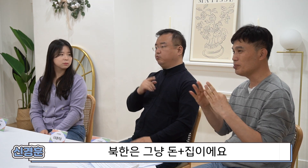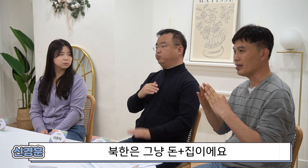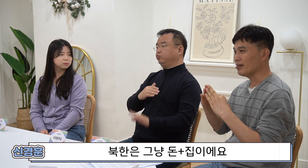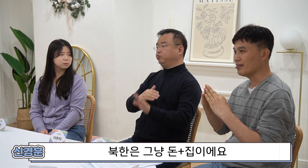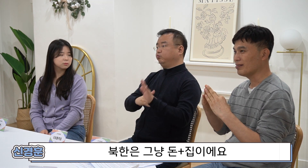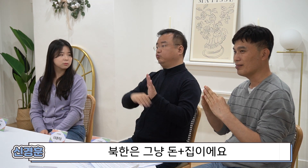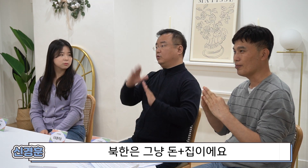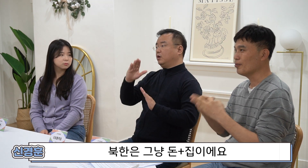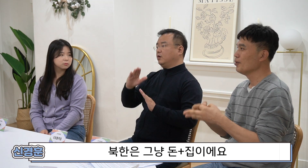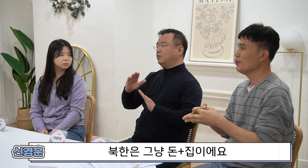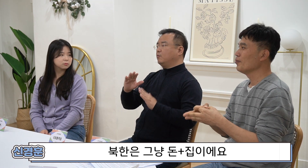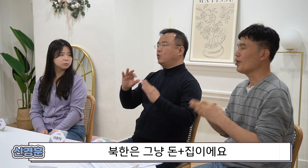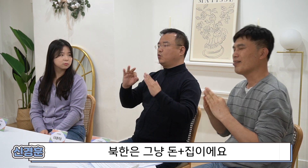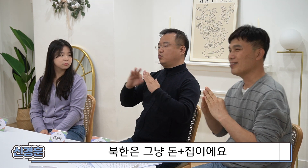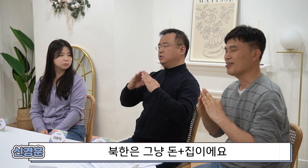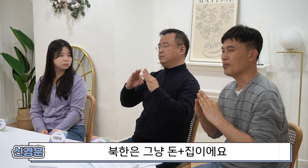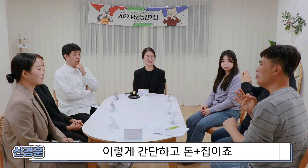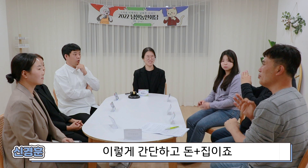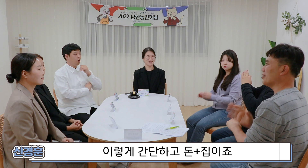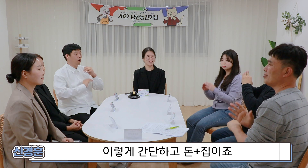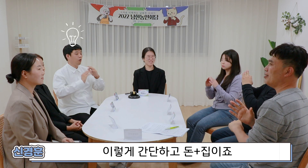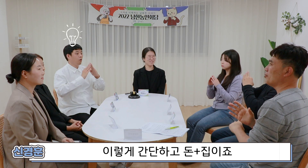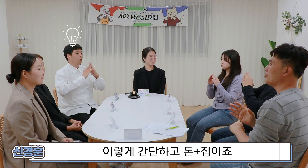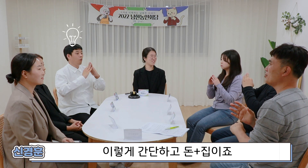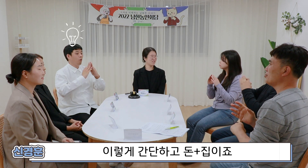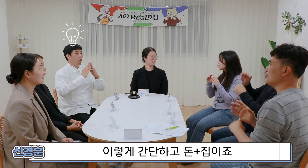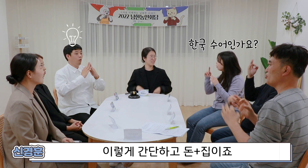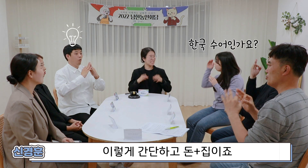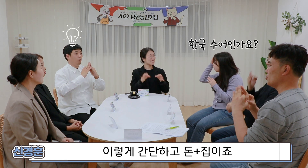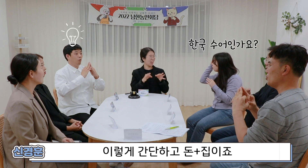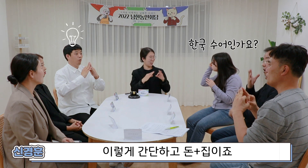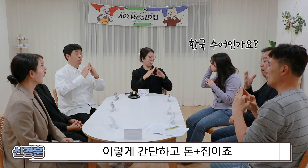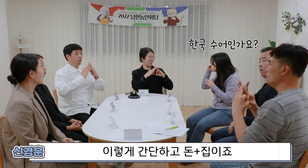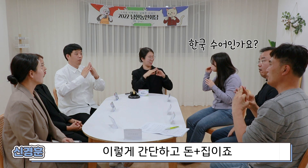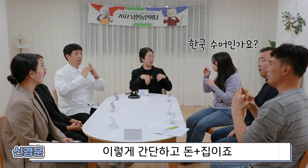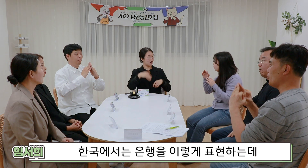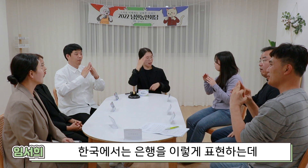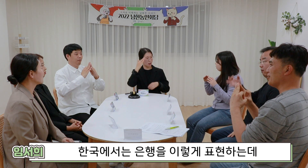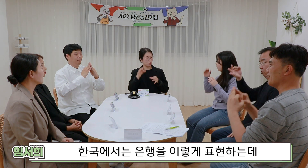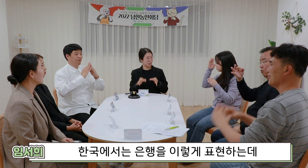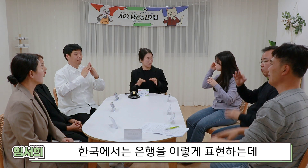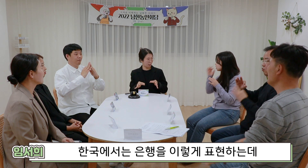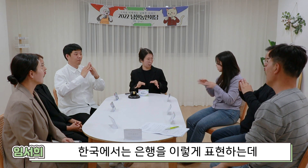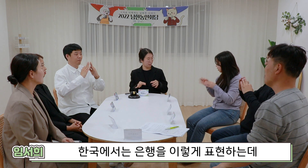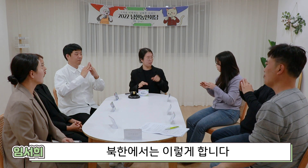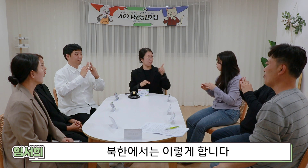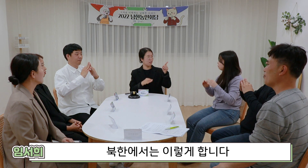돈집이에요. 공부 너무 간단하고 돈집.